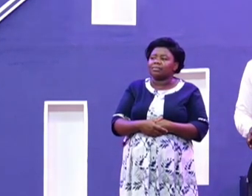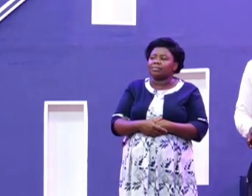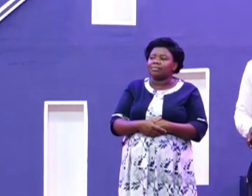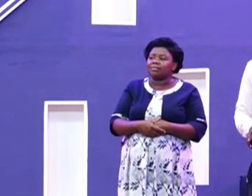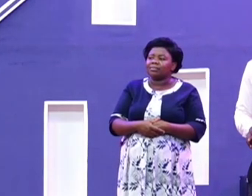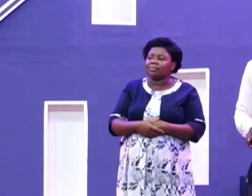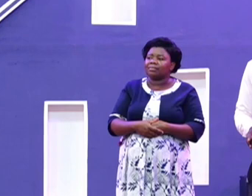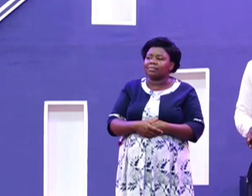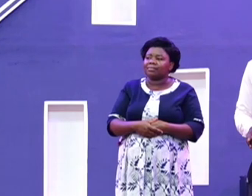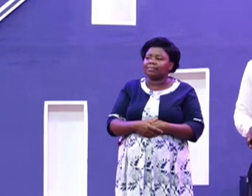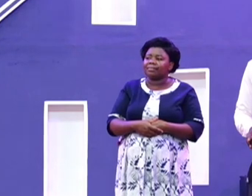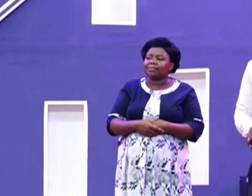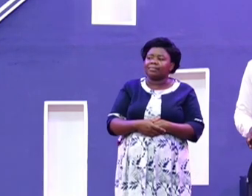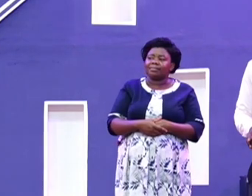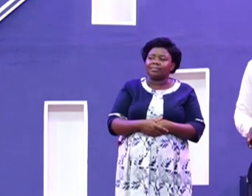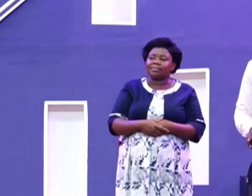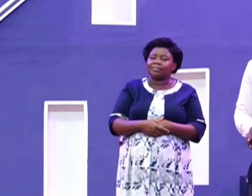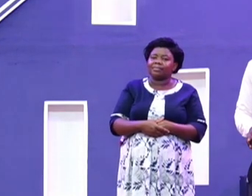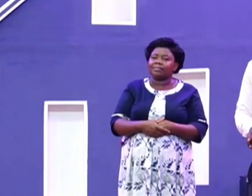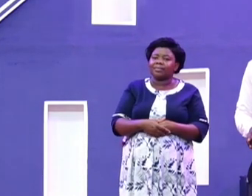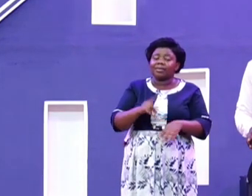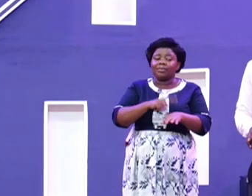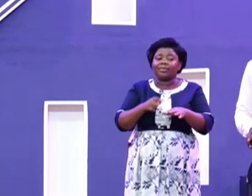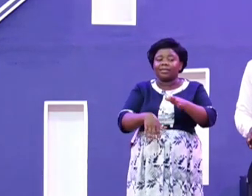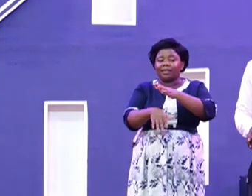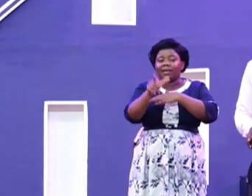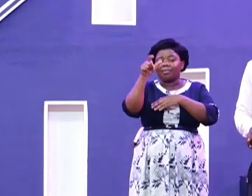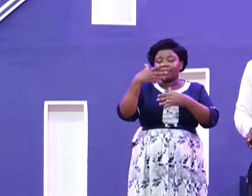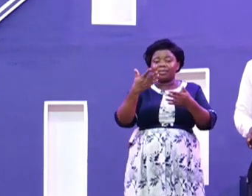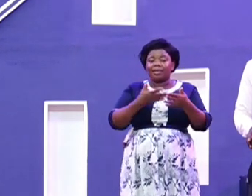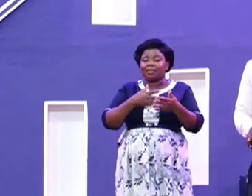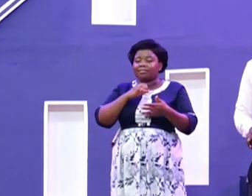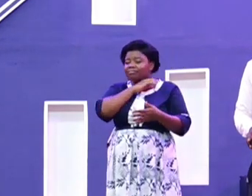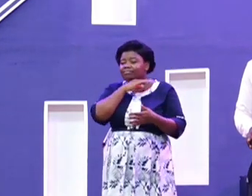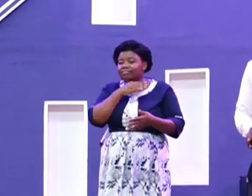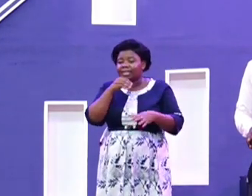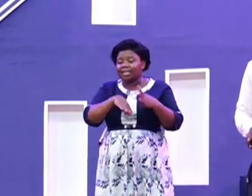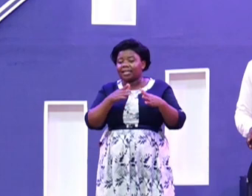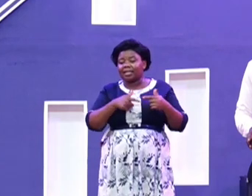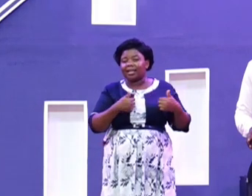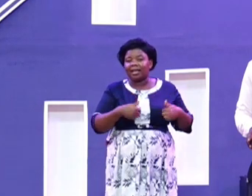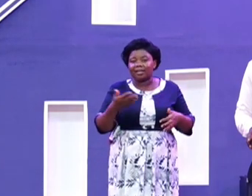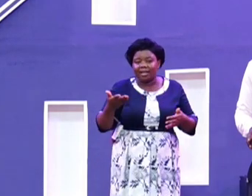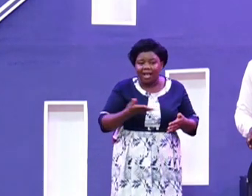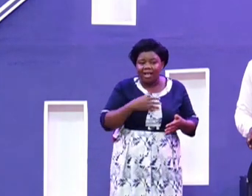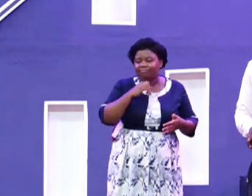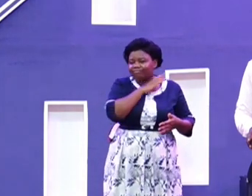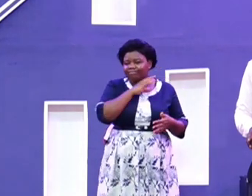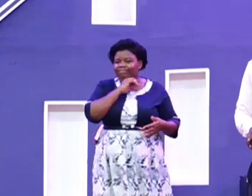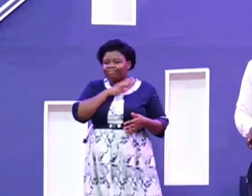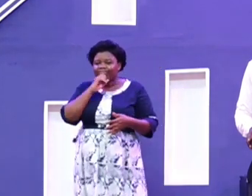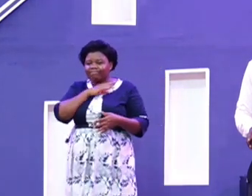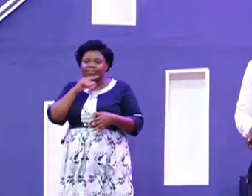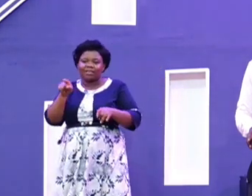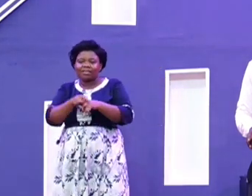nga omuntu bw'aba alina okwemulugunya kuba munda mu ye mubeeramu oluyombo, ate mu luyombo mubeeramu